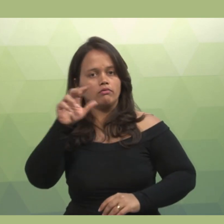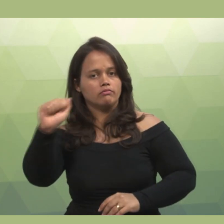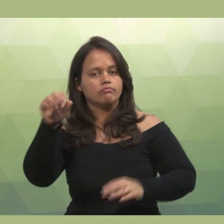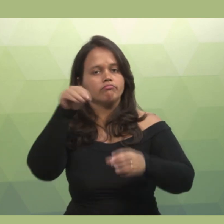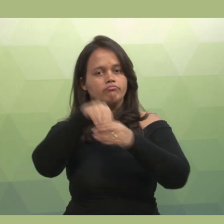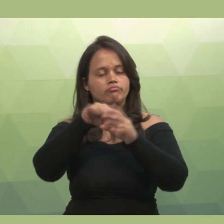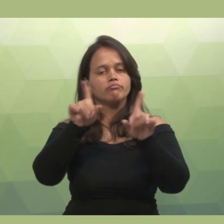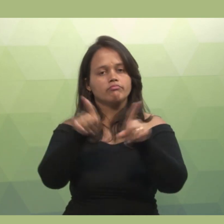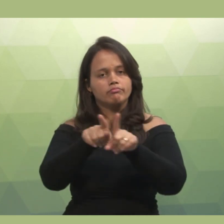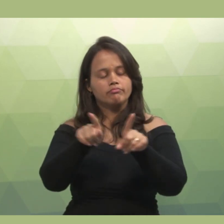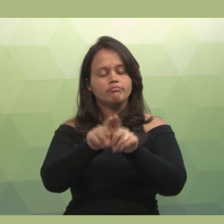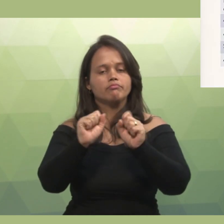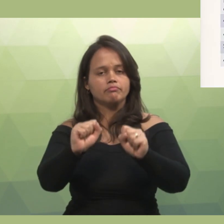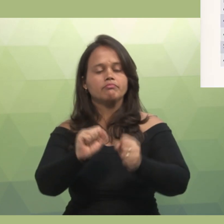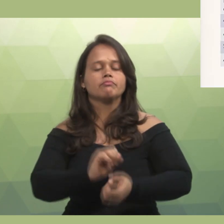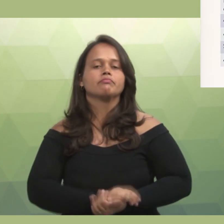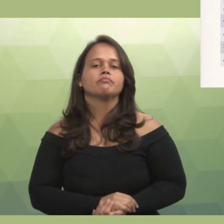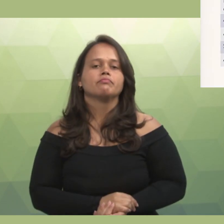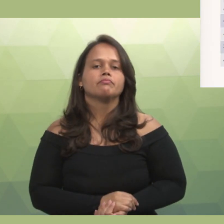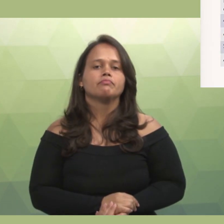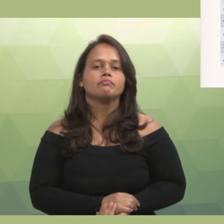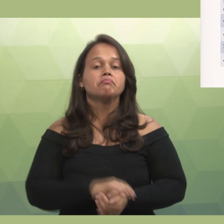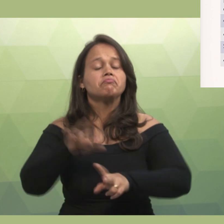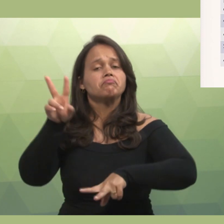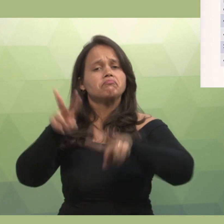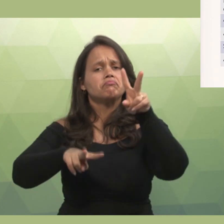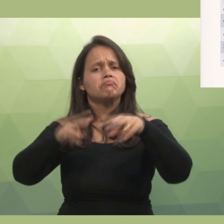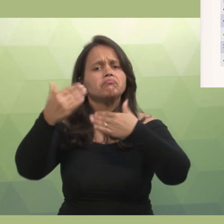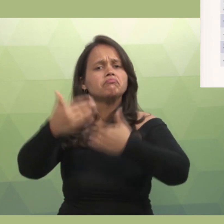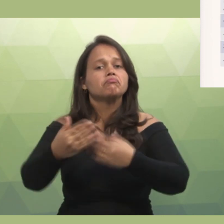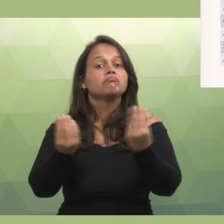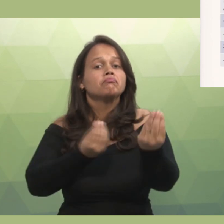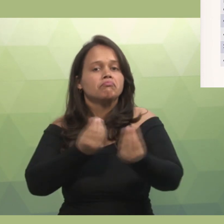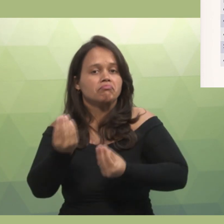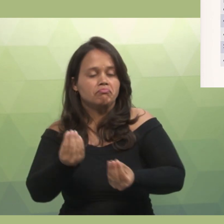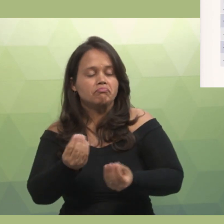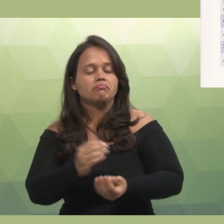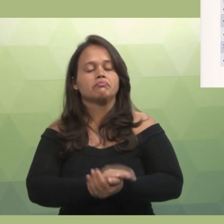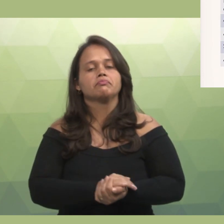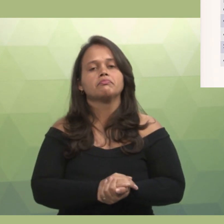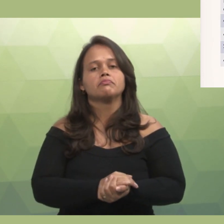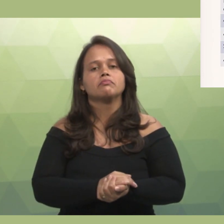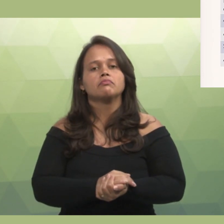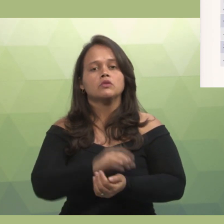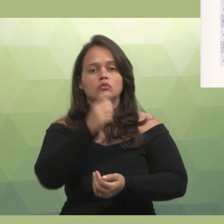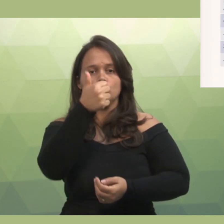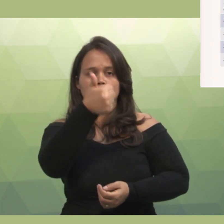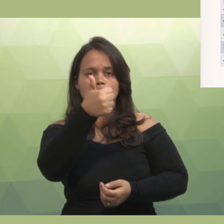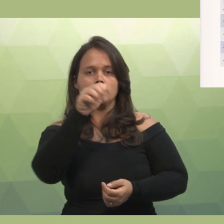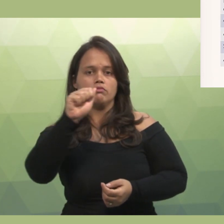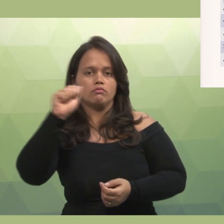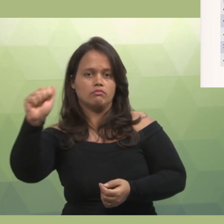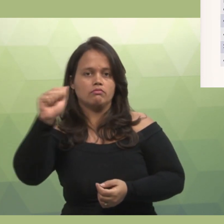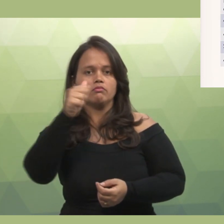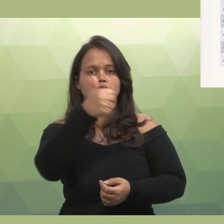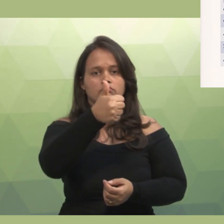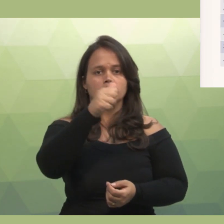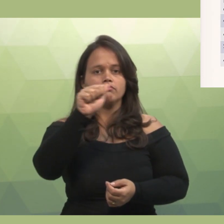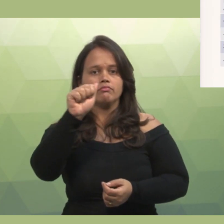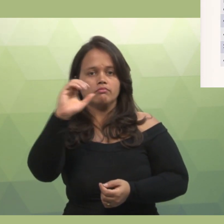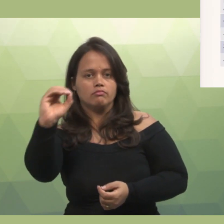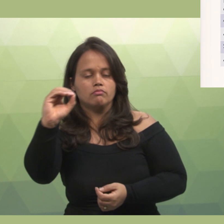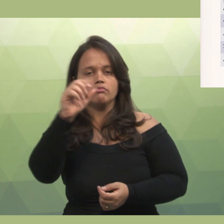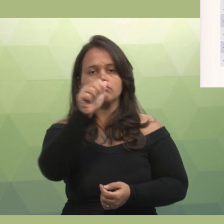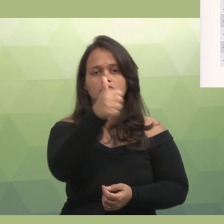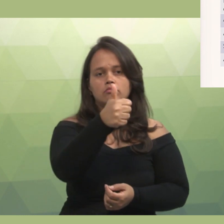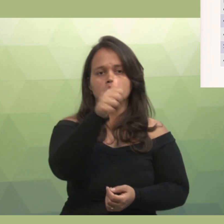de aprendizagem. A avaliação será feita da seguinte forma: uma A, uma O,